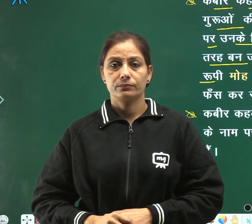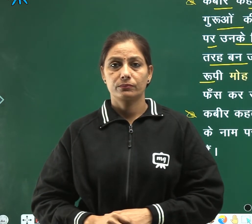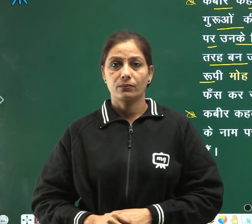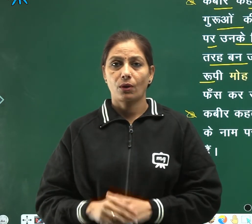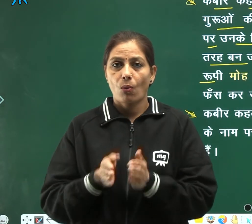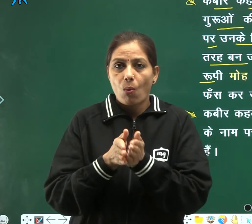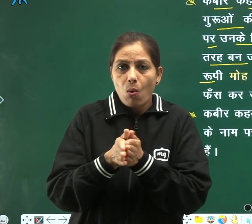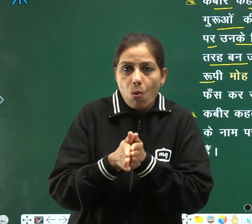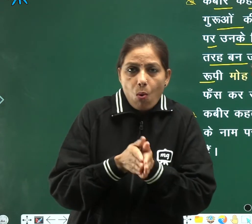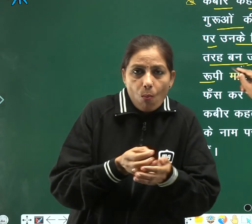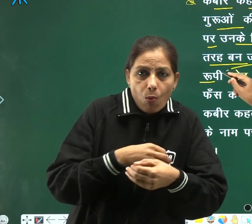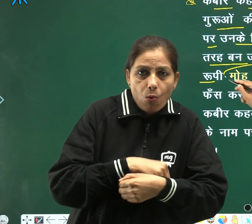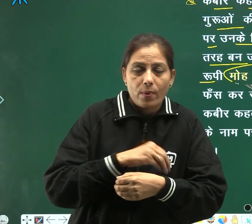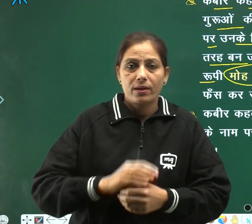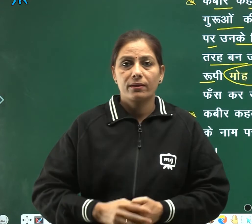मोह माया के